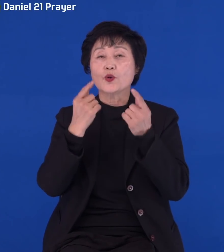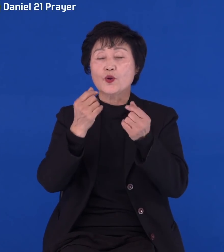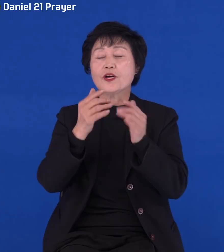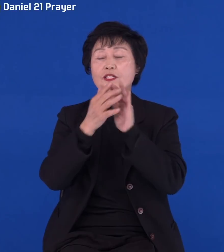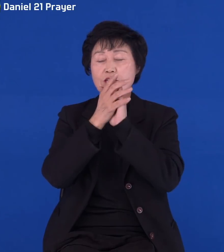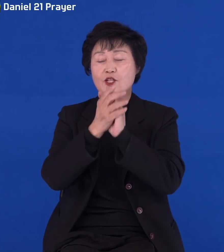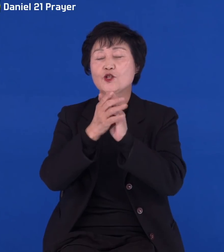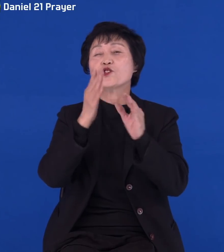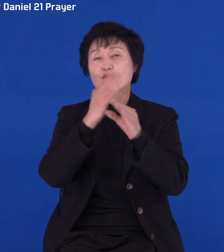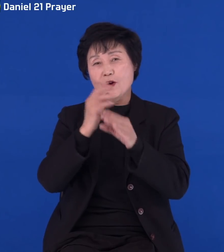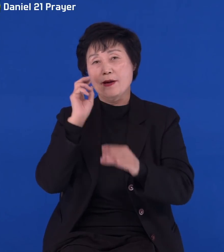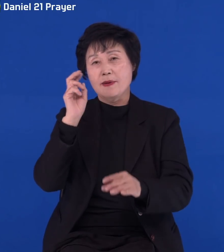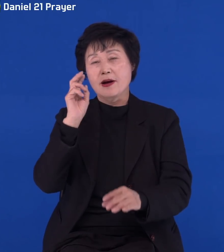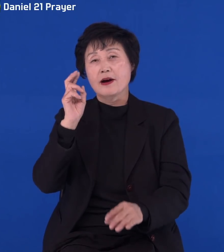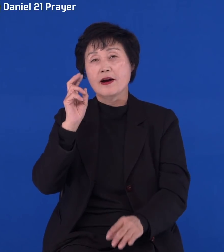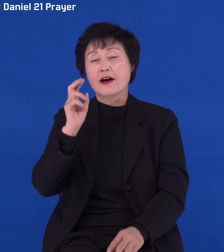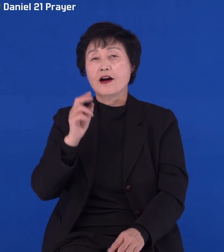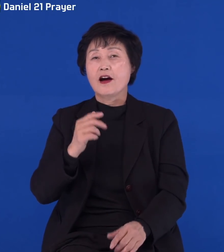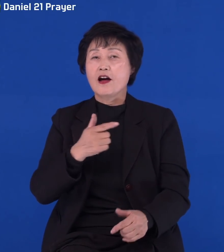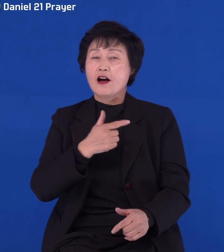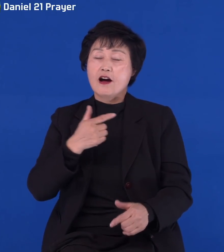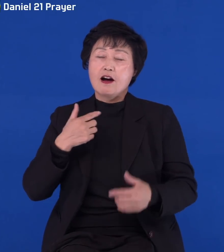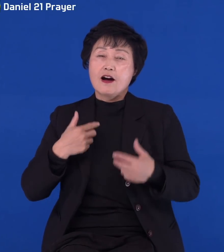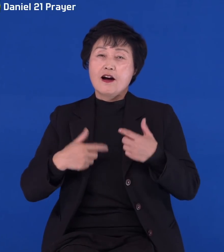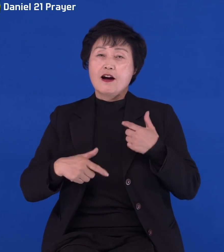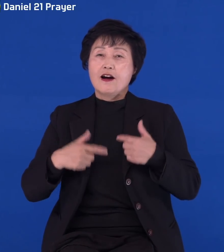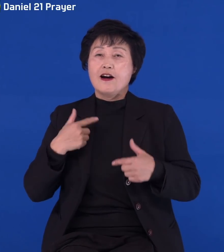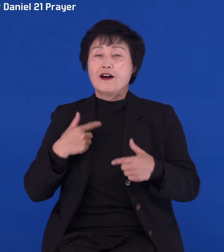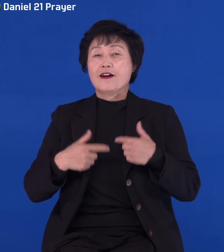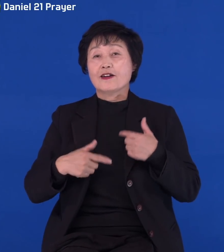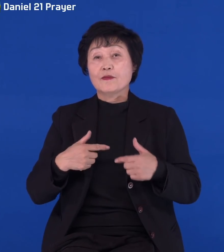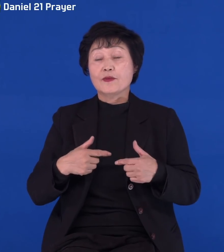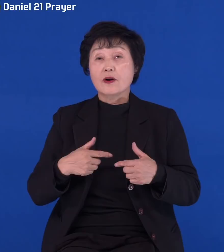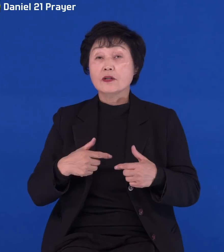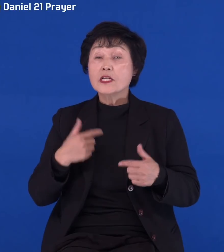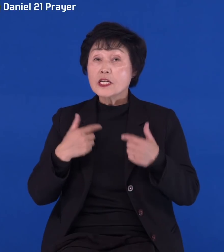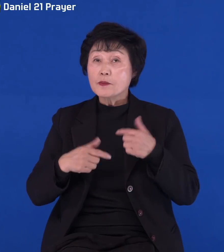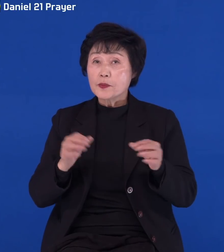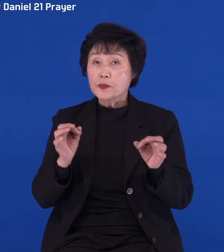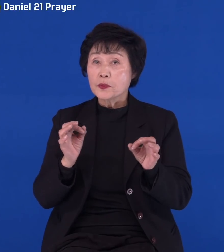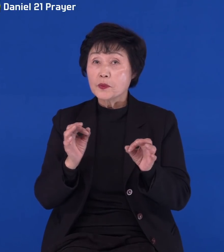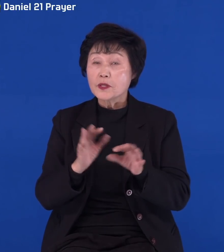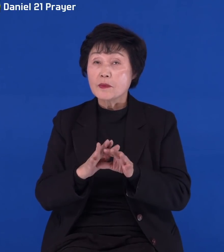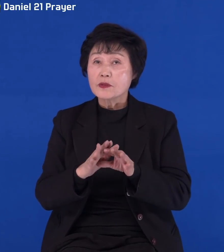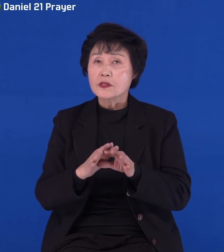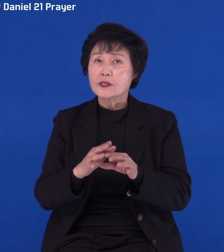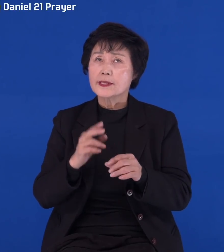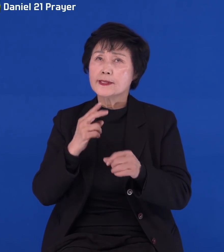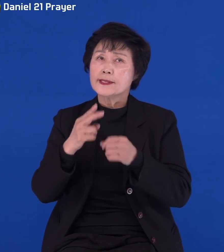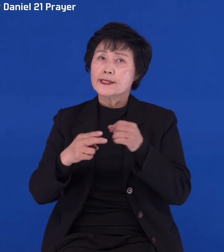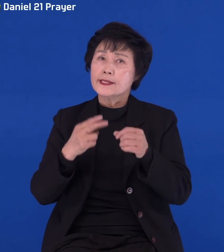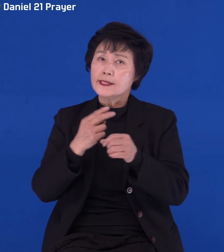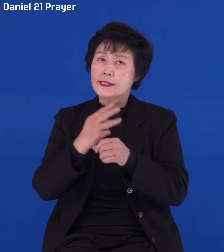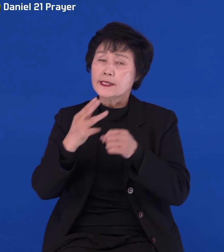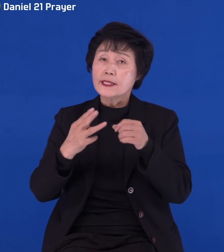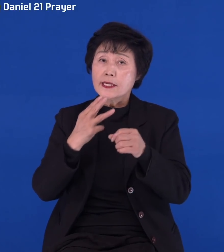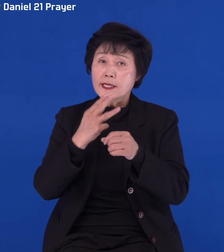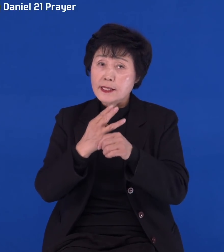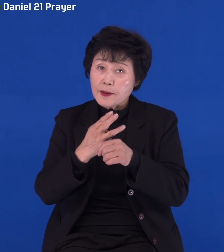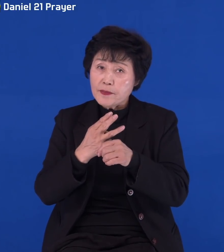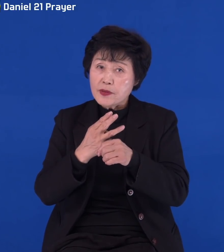기도하는 거예요. 얼마나 기뻐요. 그런데 이제 이런 기쁨도 잠시 한 2, 3년 지나고 나서 저희 어머니가 갑자기